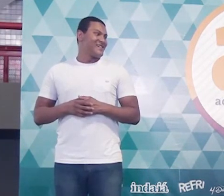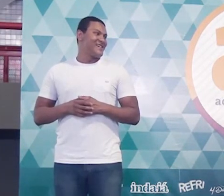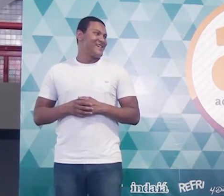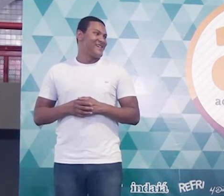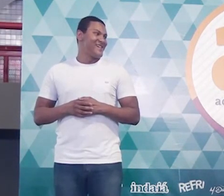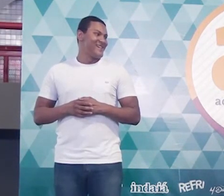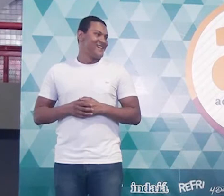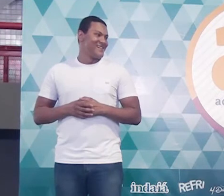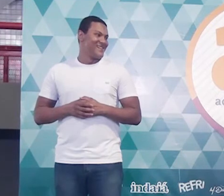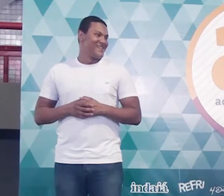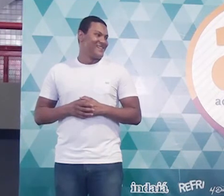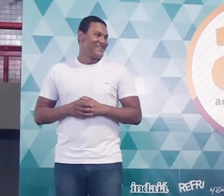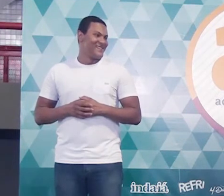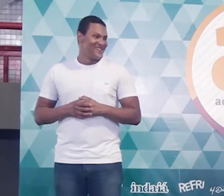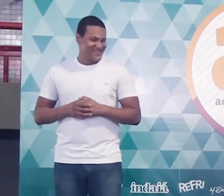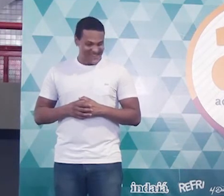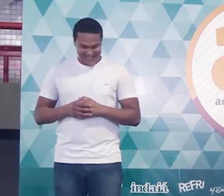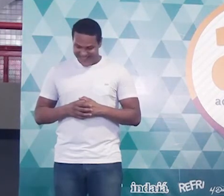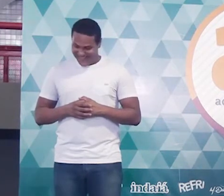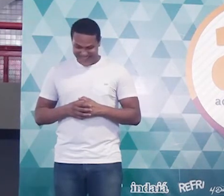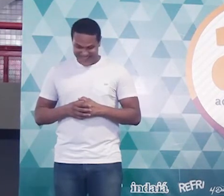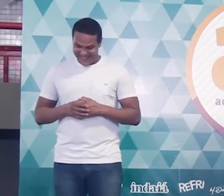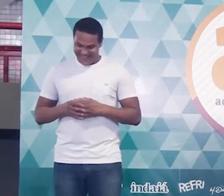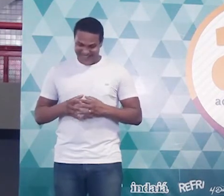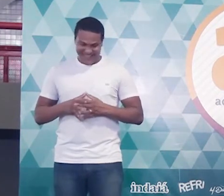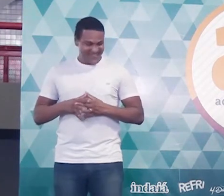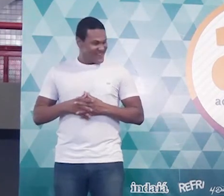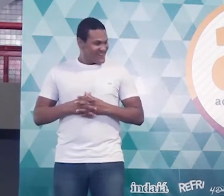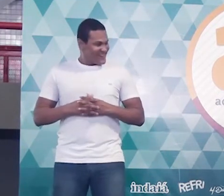Tu tá rindo, né, pastor?